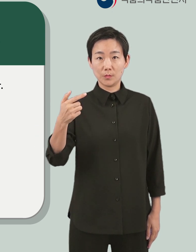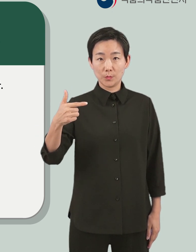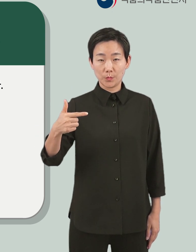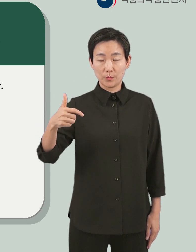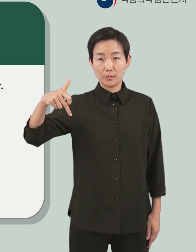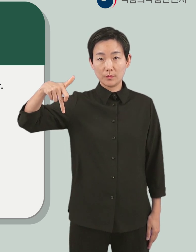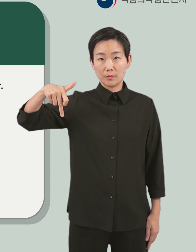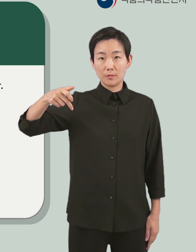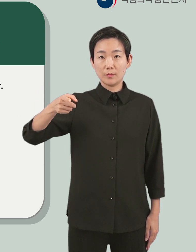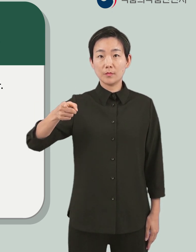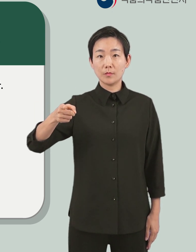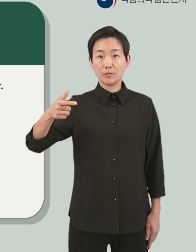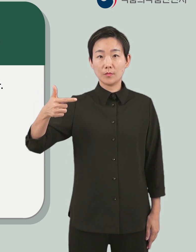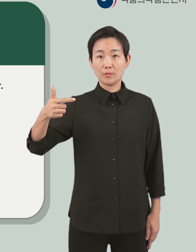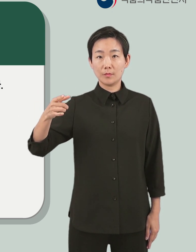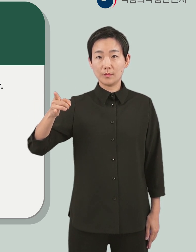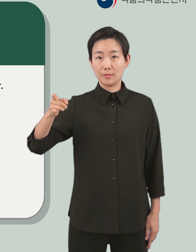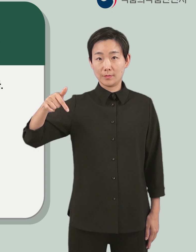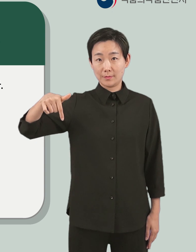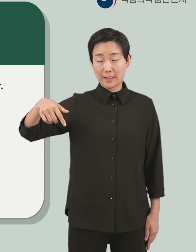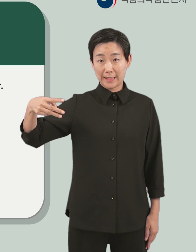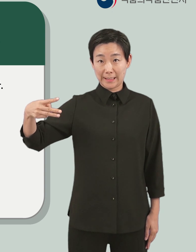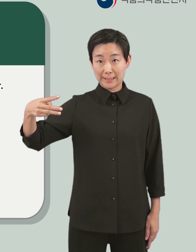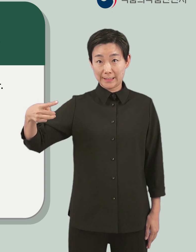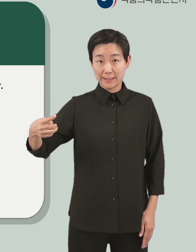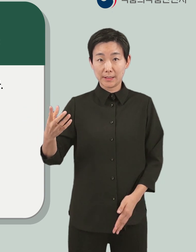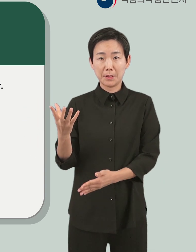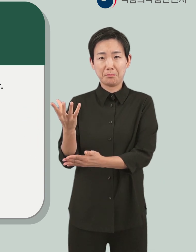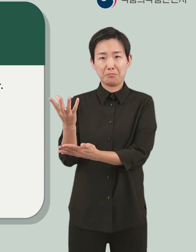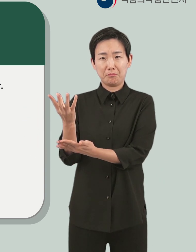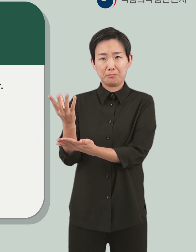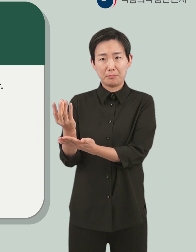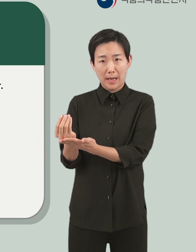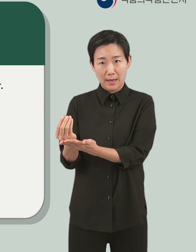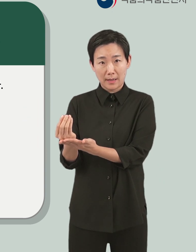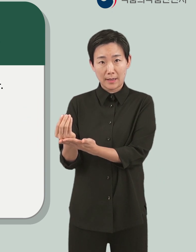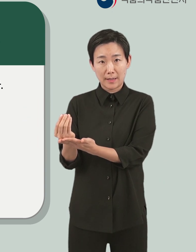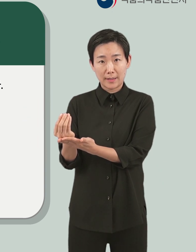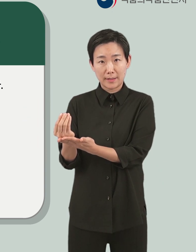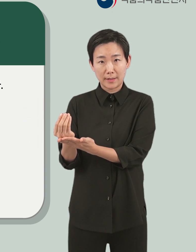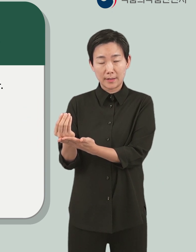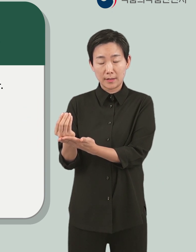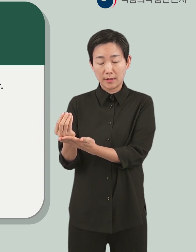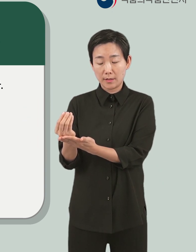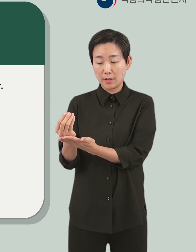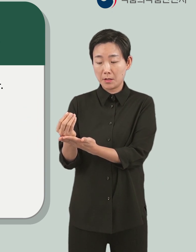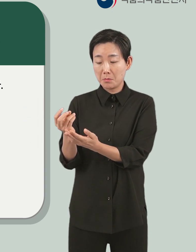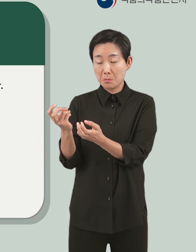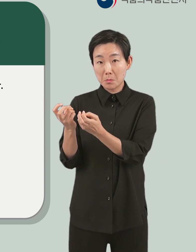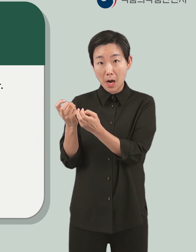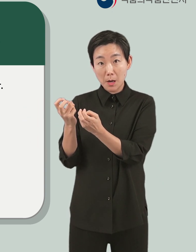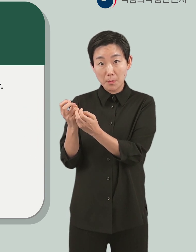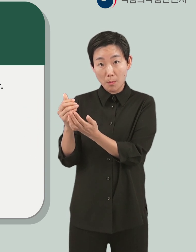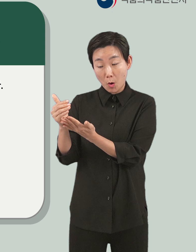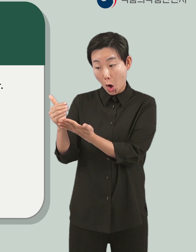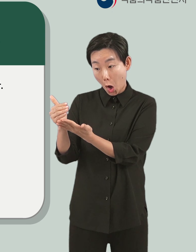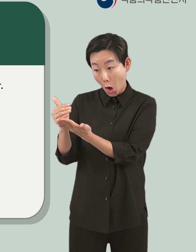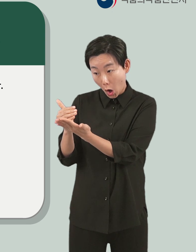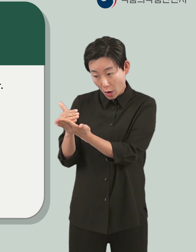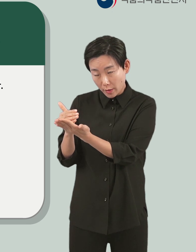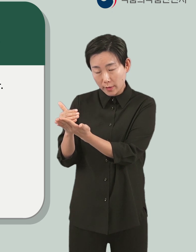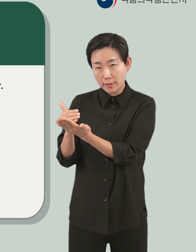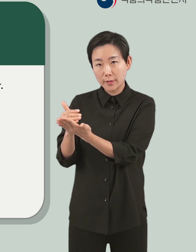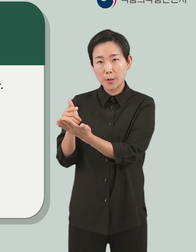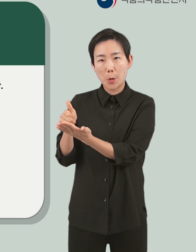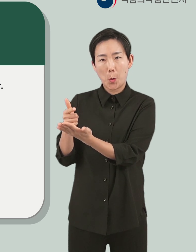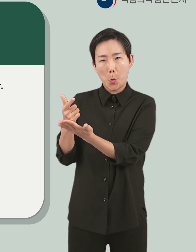삽입부 커버를 제거한 후 건전지를 삽입하여 사용합니다. 건전지 삽입부 커버는 폼에 손가락을 집어넣어 들어 올려